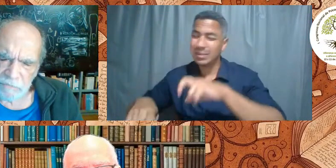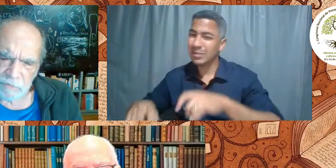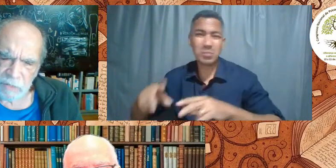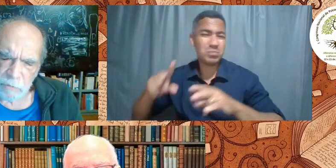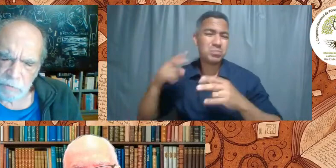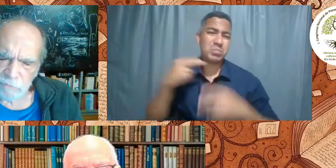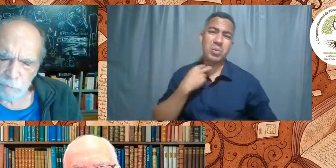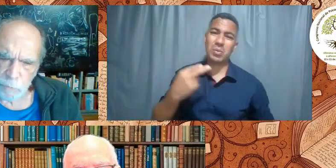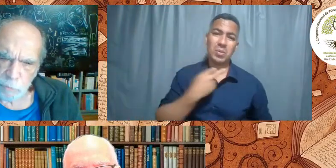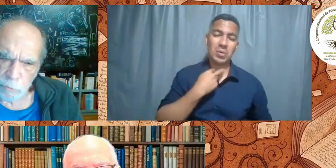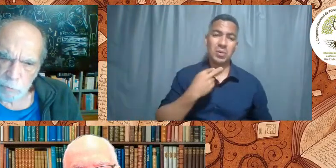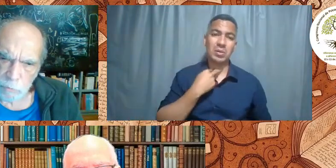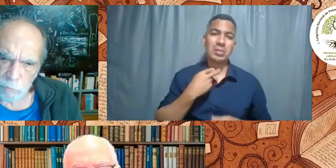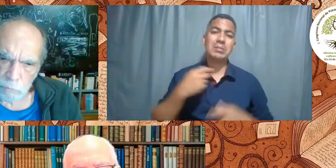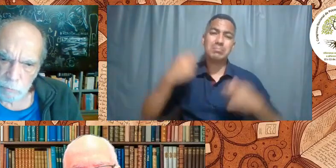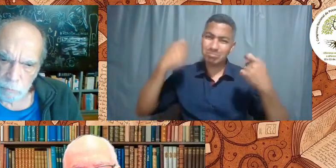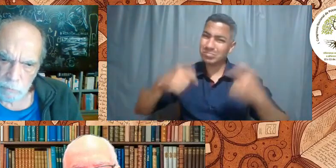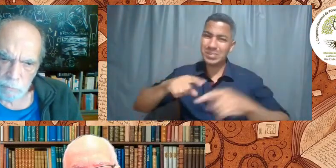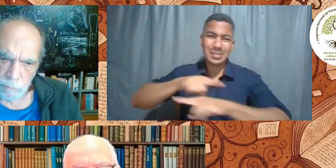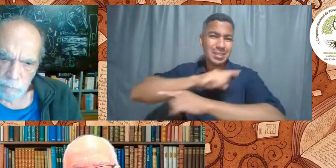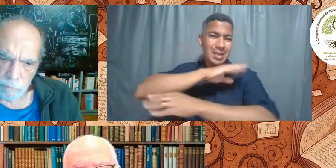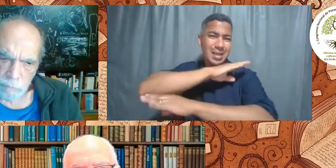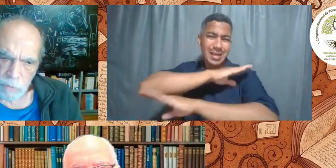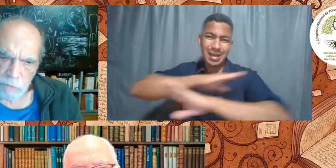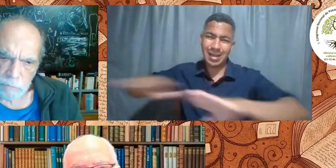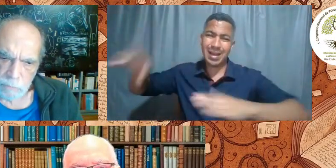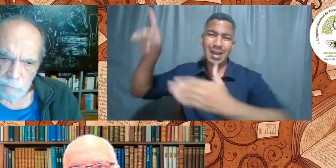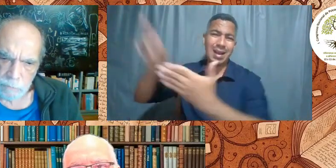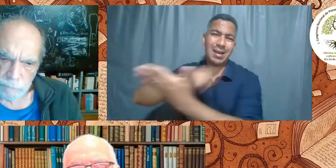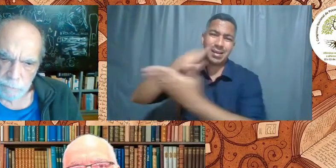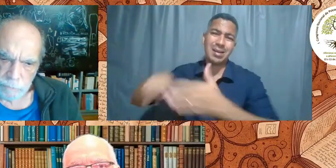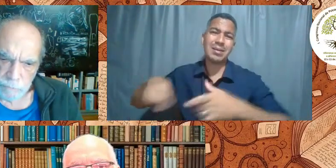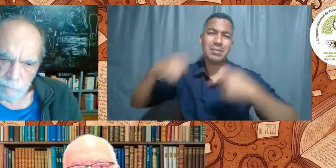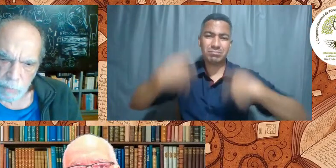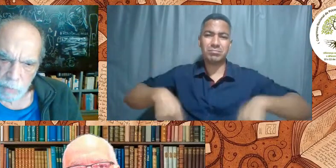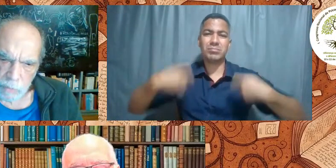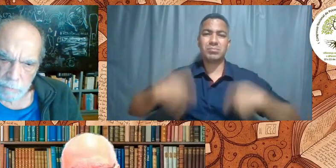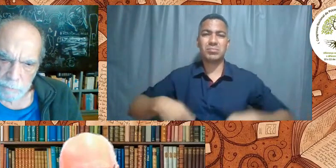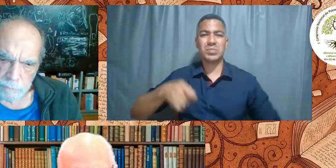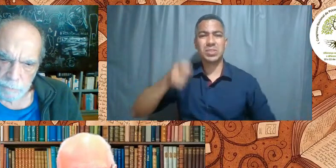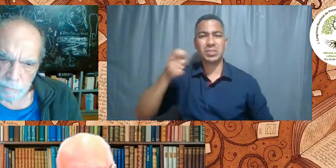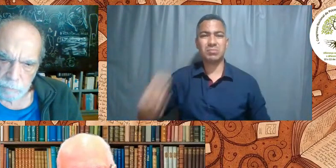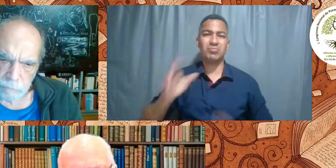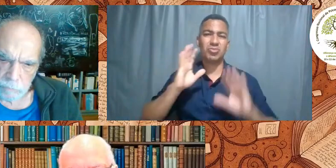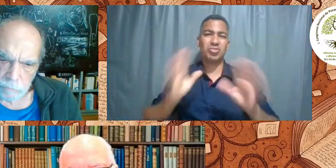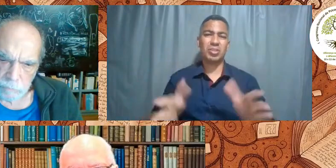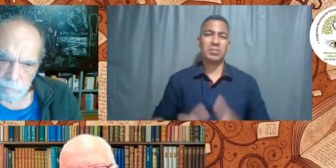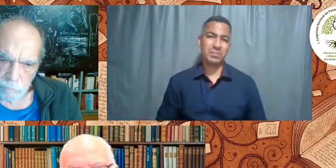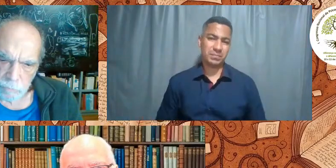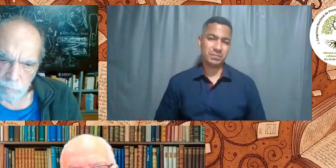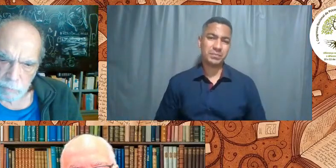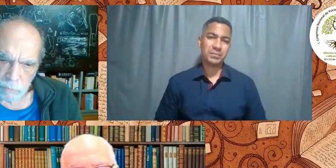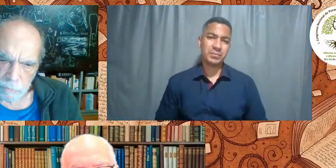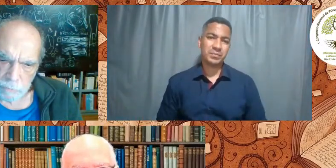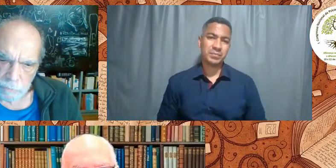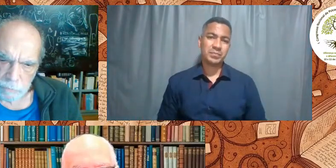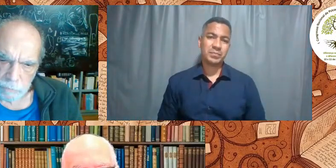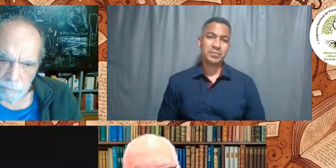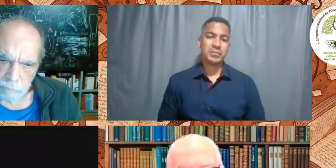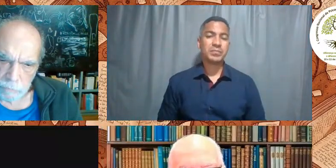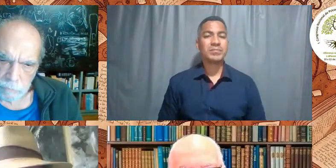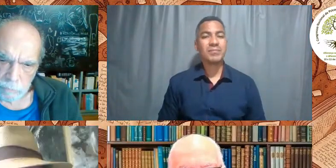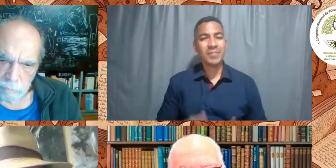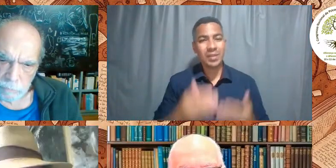a ferro e fogo. Né? Professor Joel, em nome de toda a